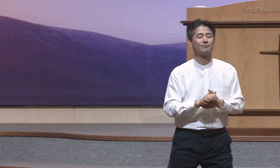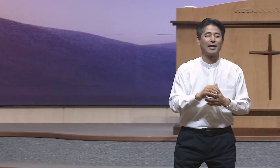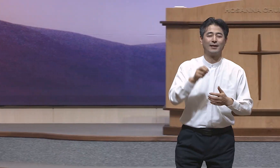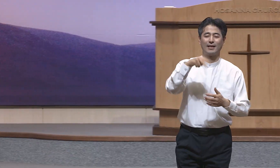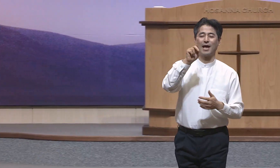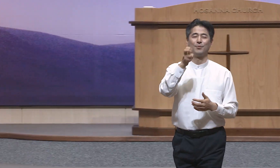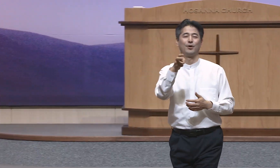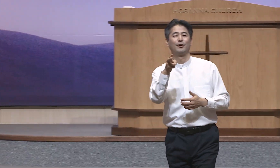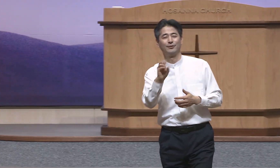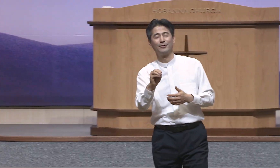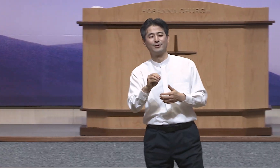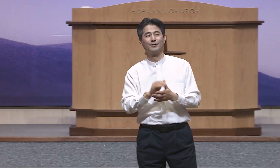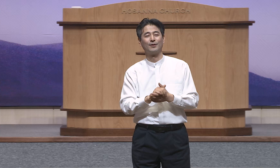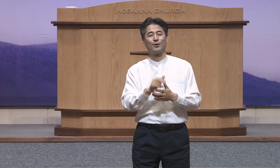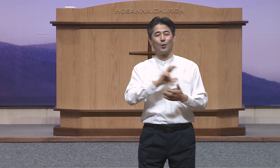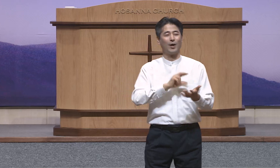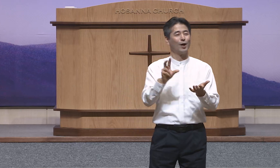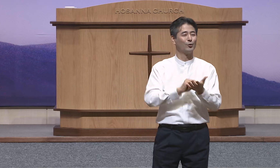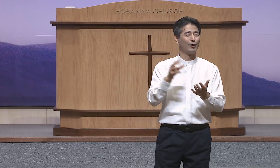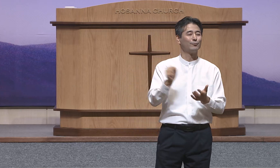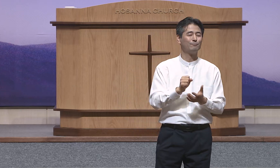제가 지금 사명이라는 찬양을 부를 건데